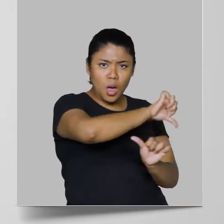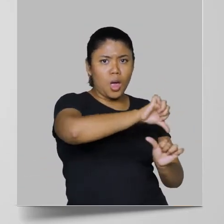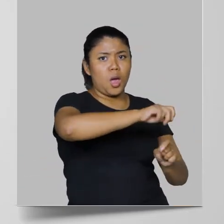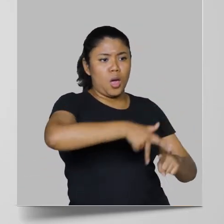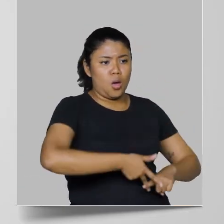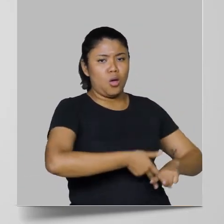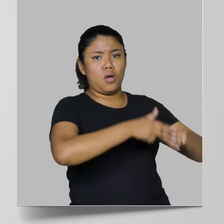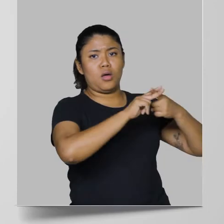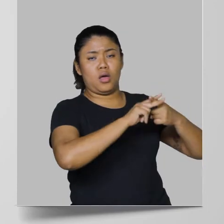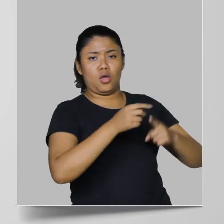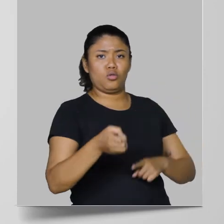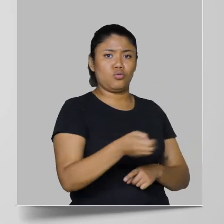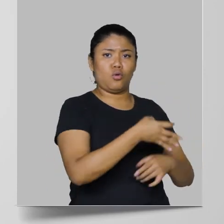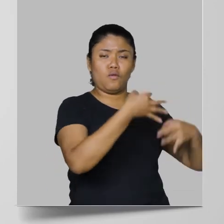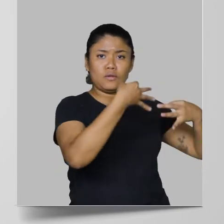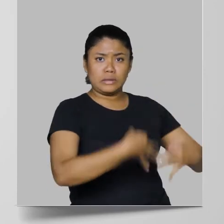corrigido,